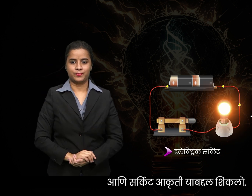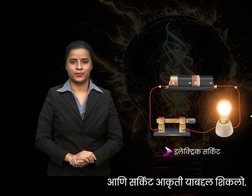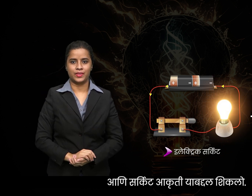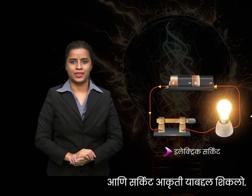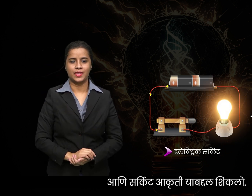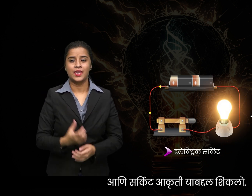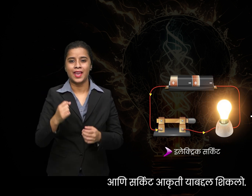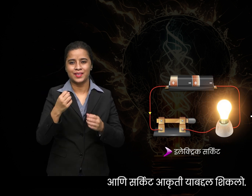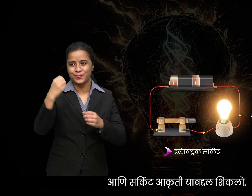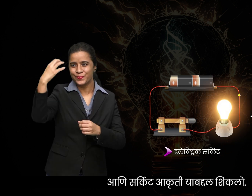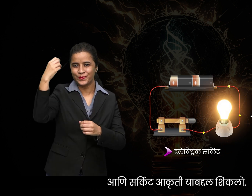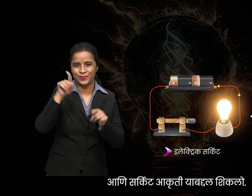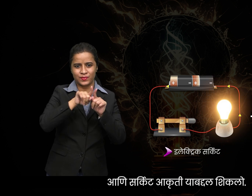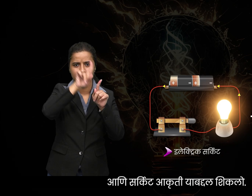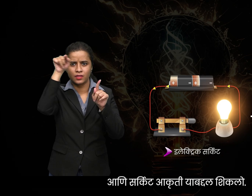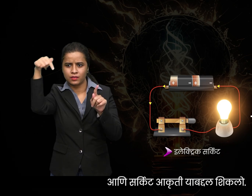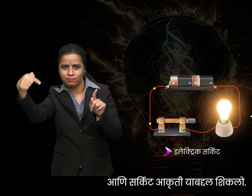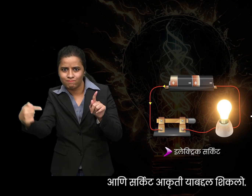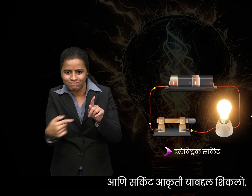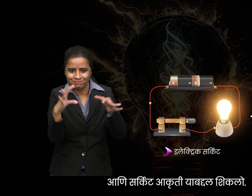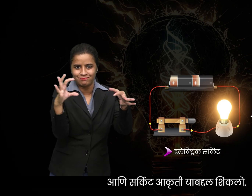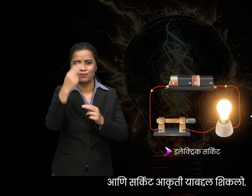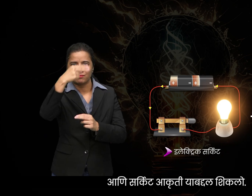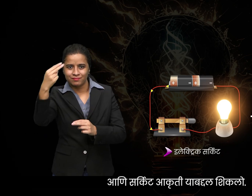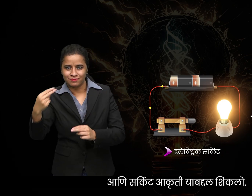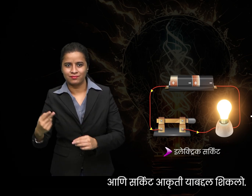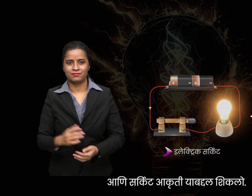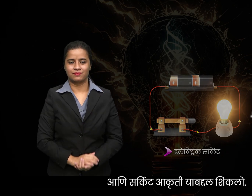आणि सर्किट आकृती याबद्दल शिकलो.